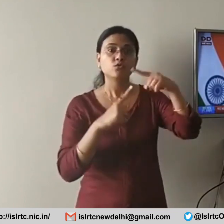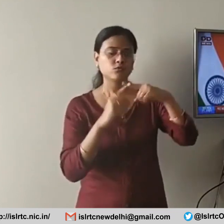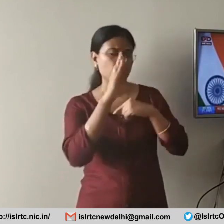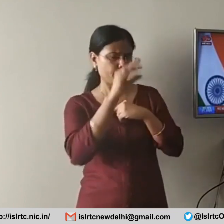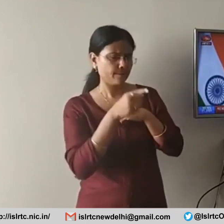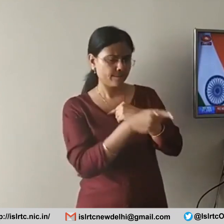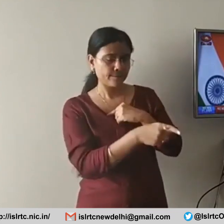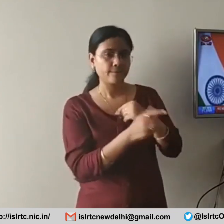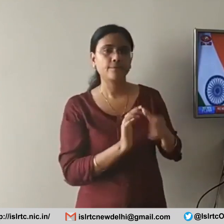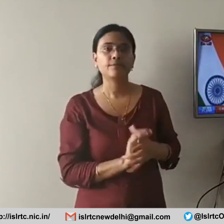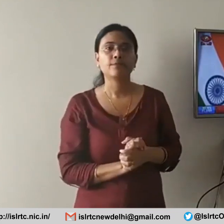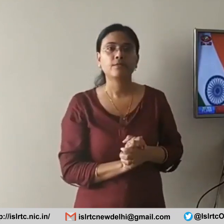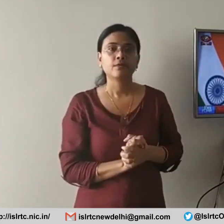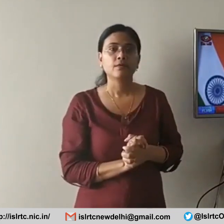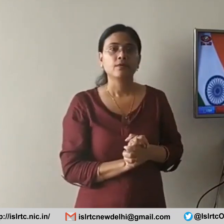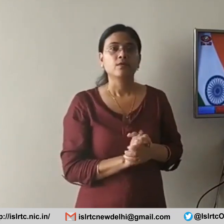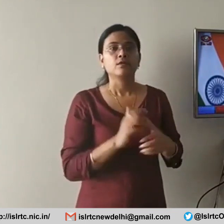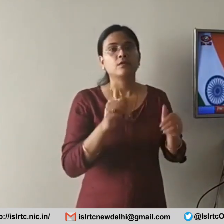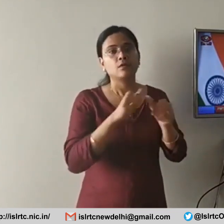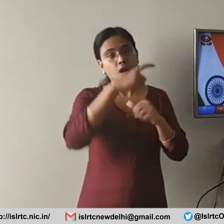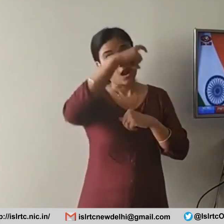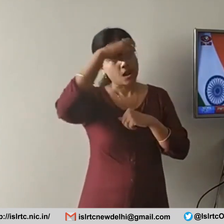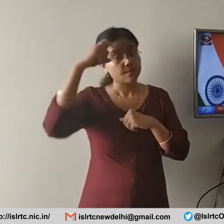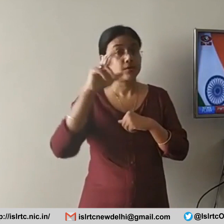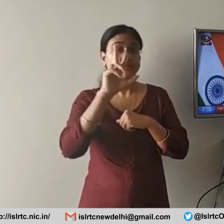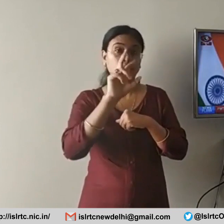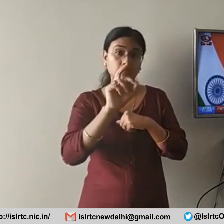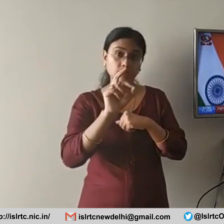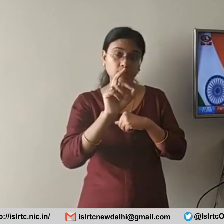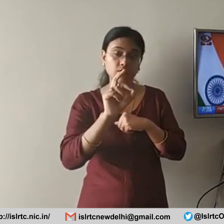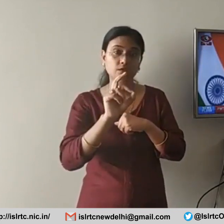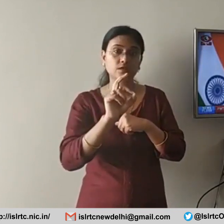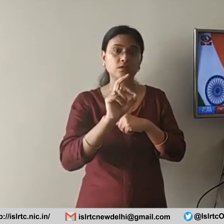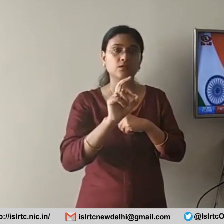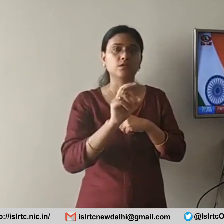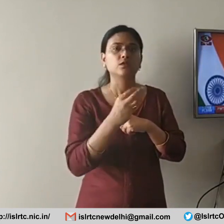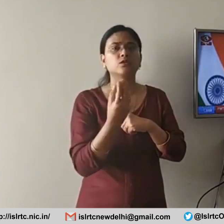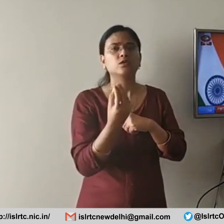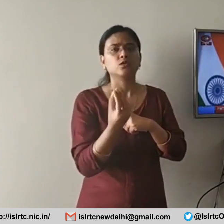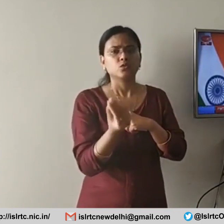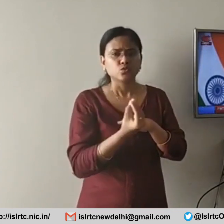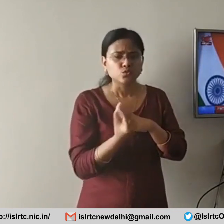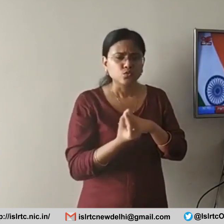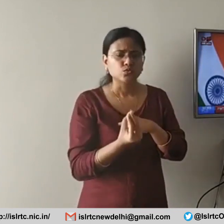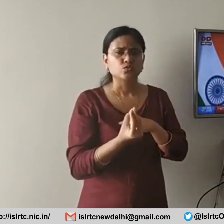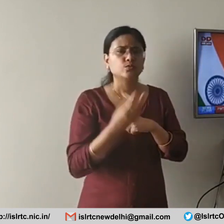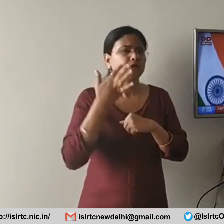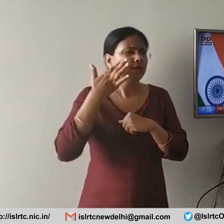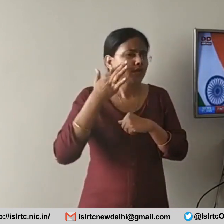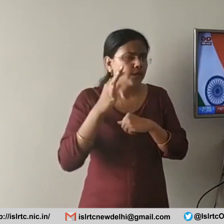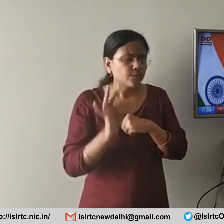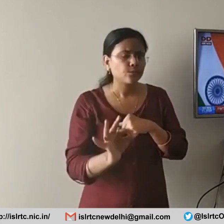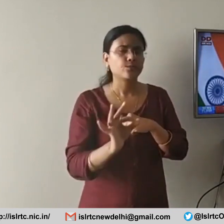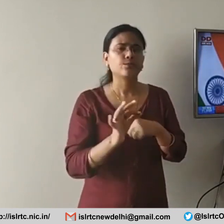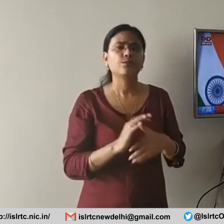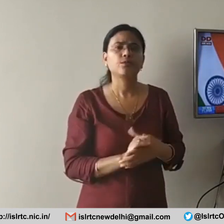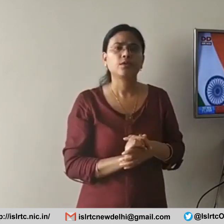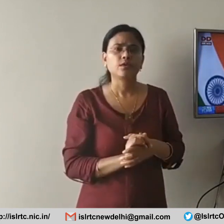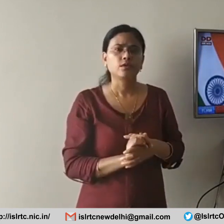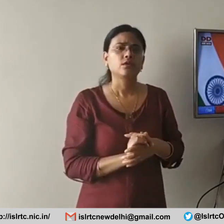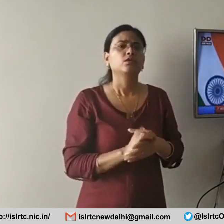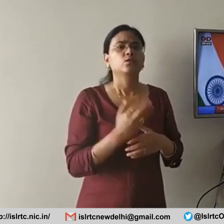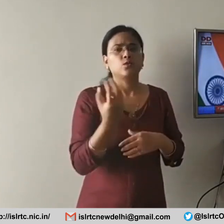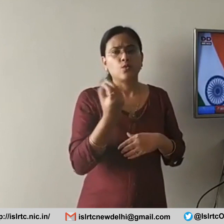पर 20 अप्रैल से कुछ जरूरी गतिविधियों की